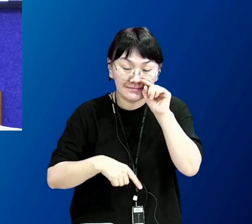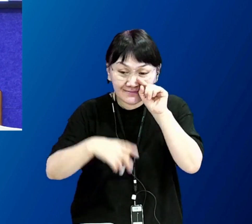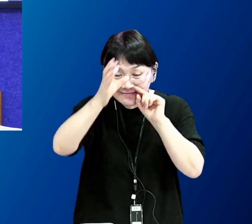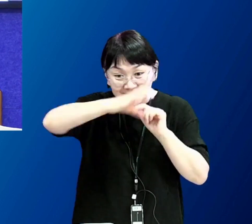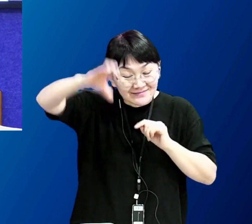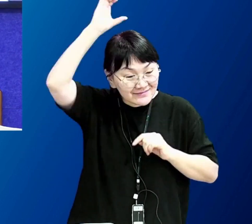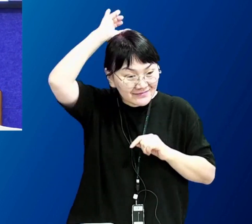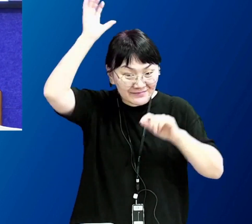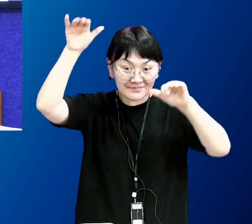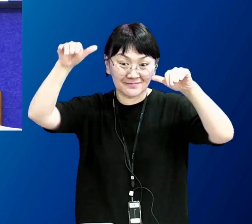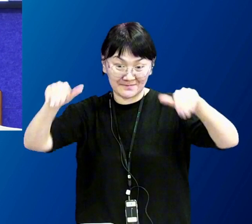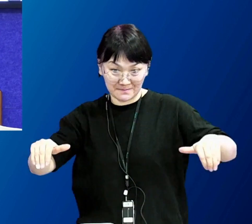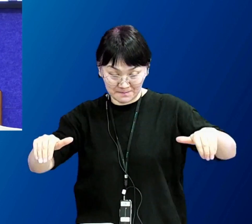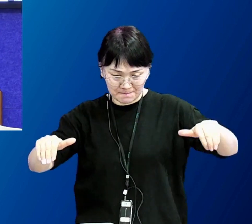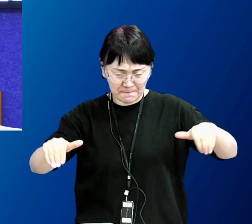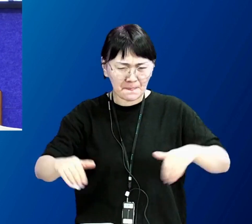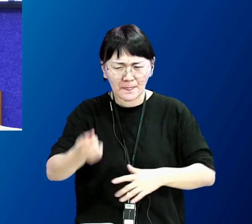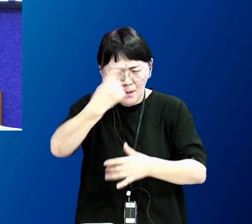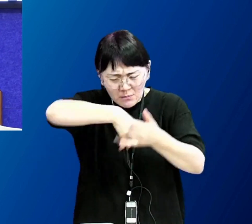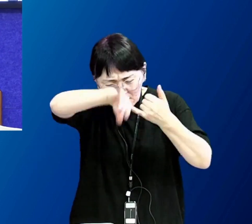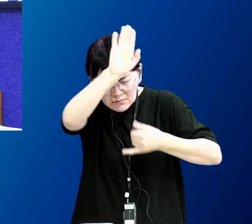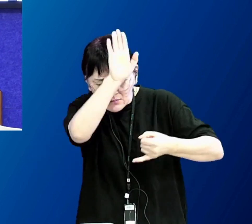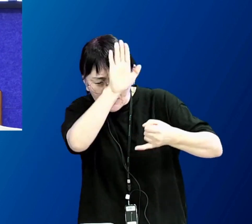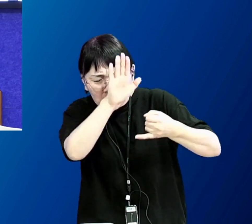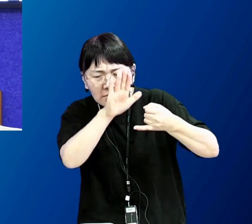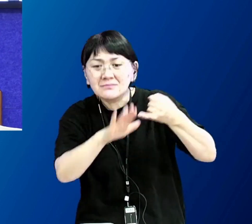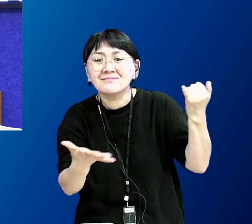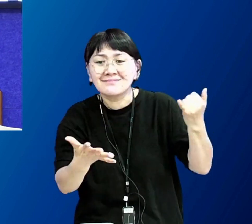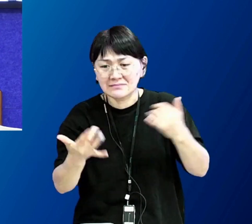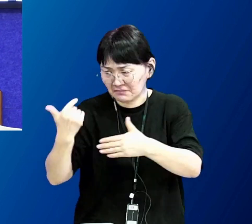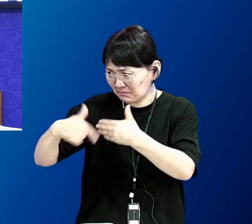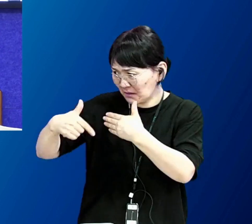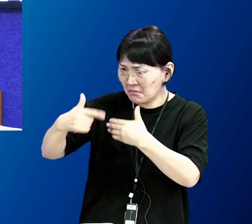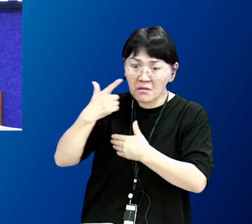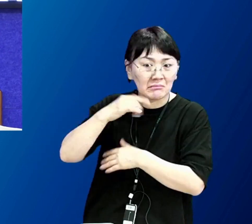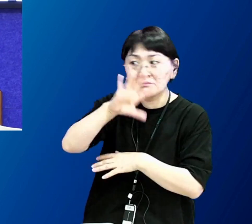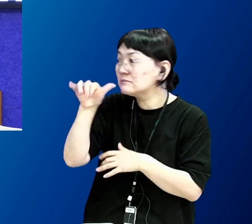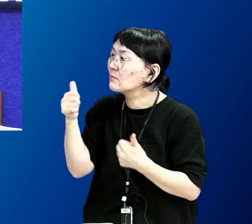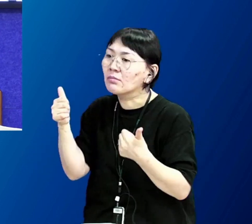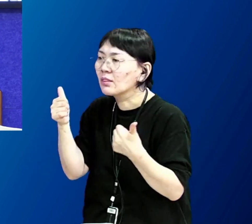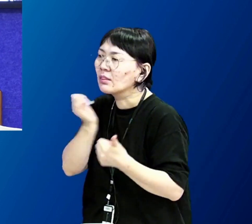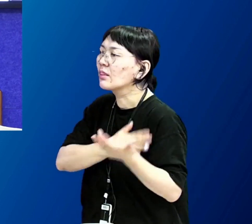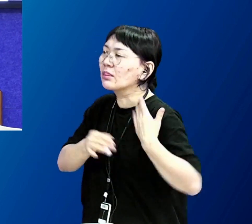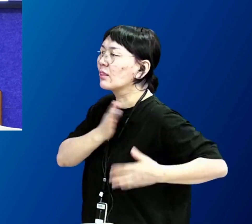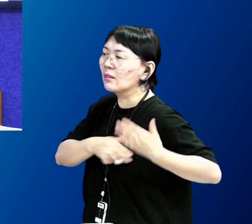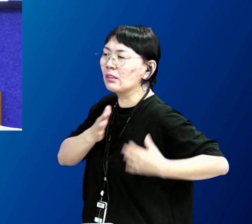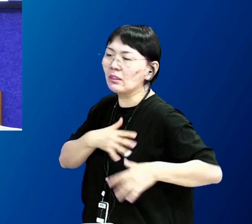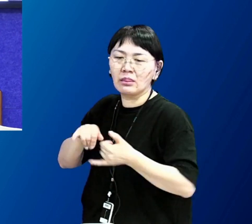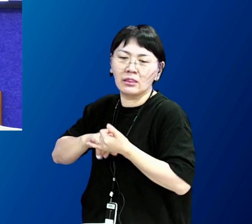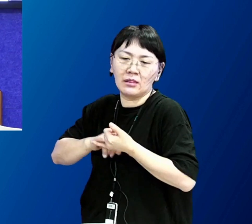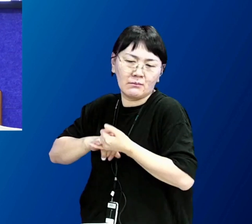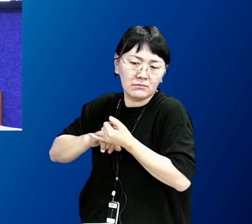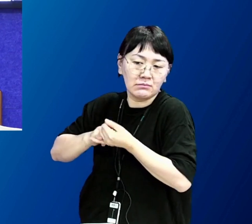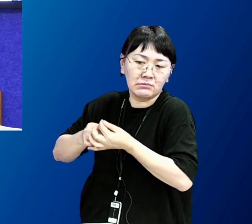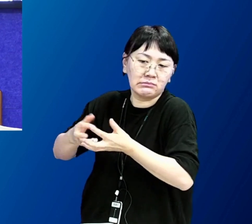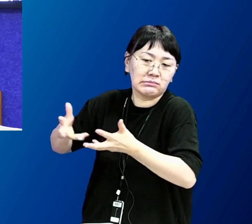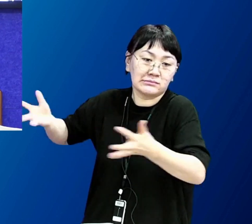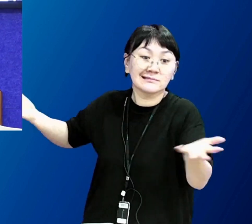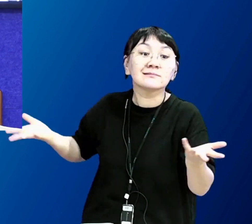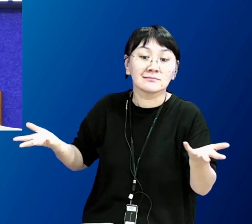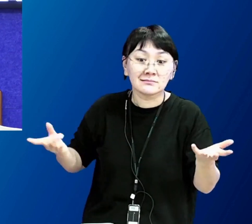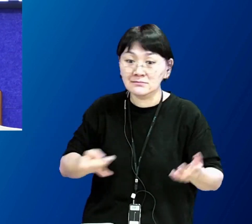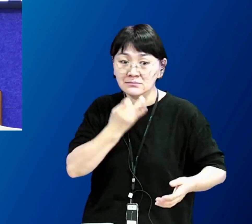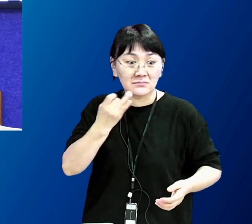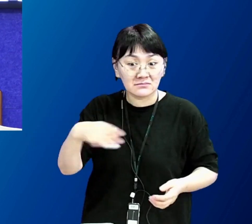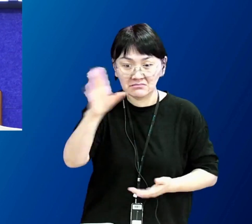Соломон хаан эцэст нь яасан бэл? Харь үндэстэн эмэгтэйдүүдийг хайрлаж ихэлснээс болоод яасан юм бэл?